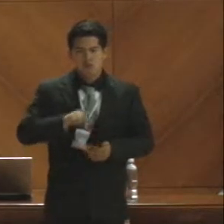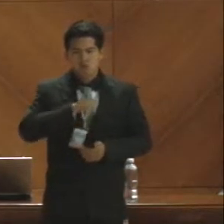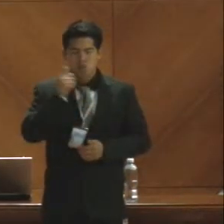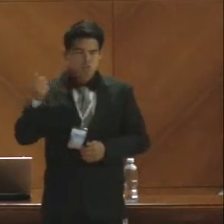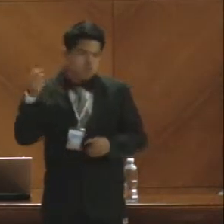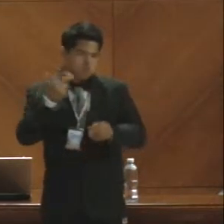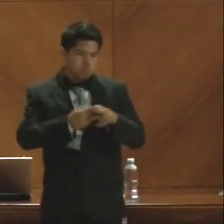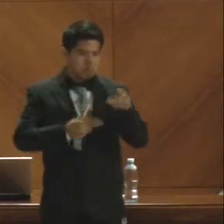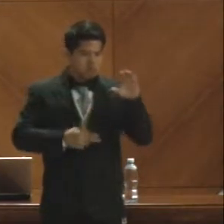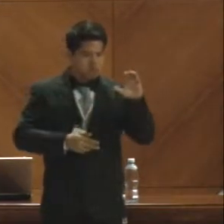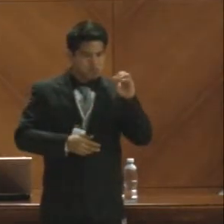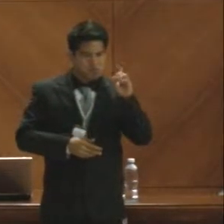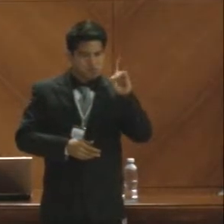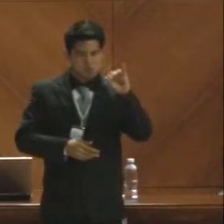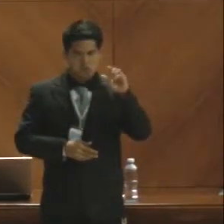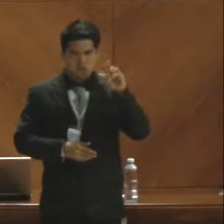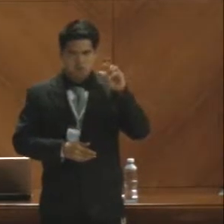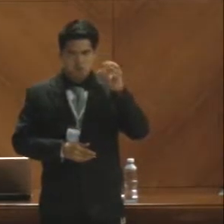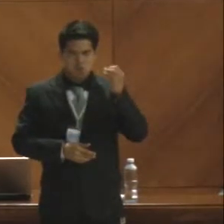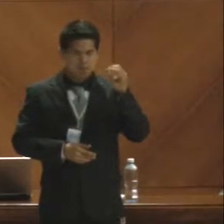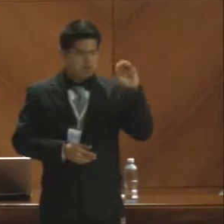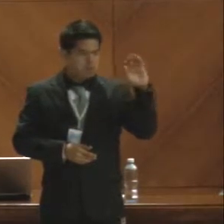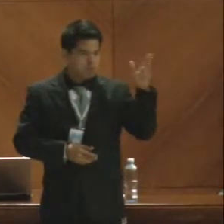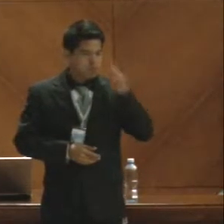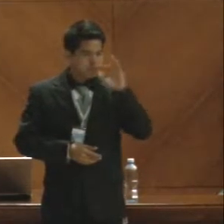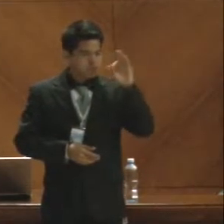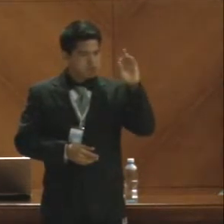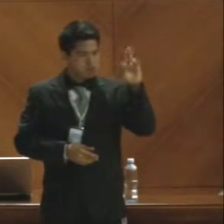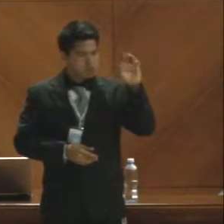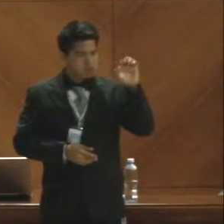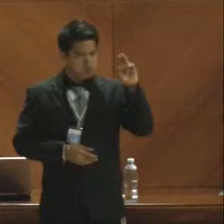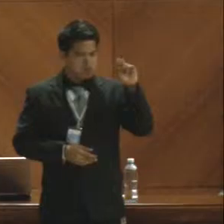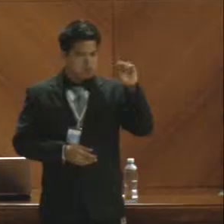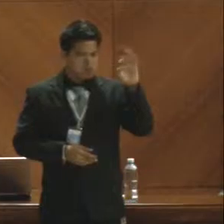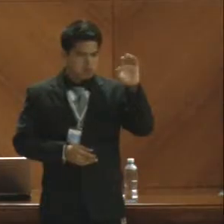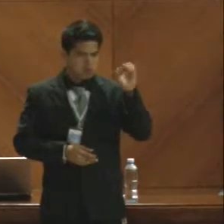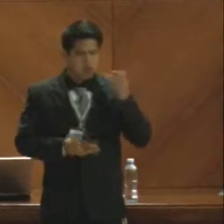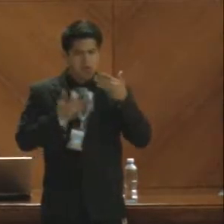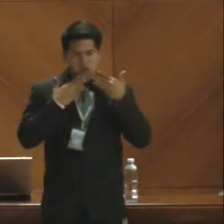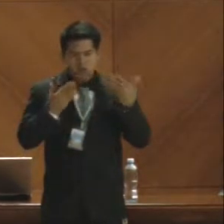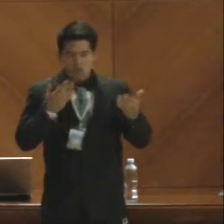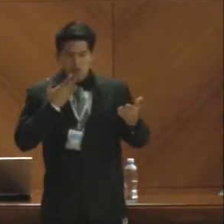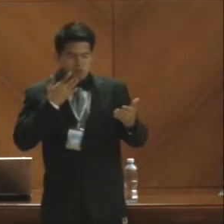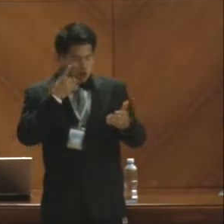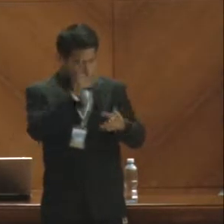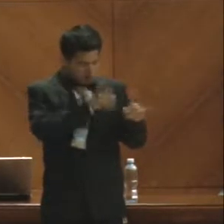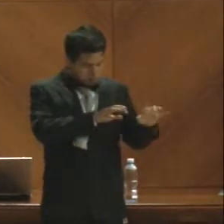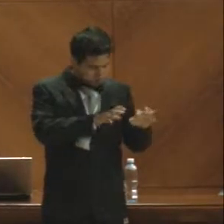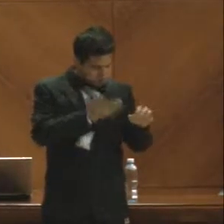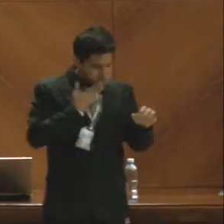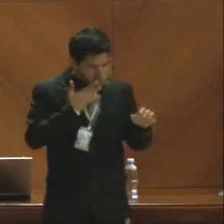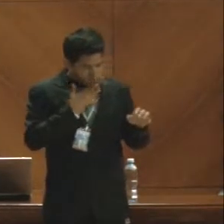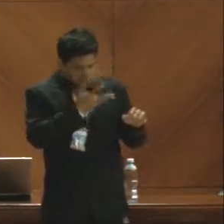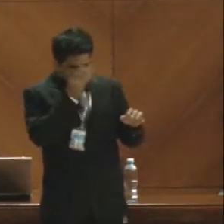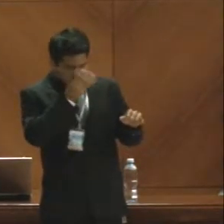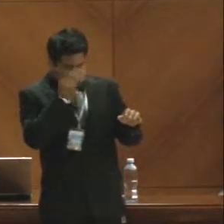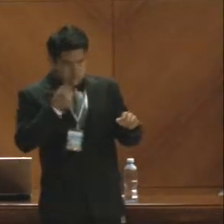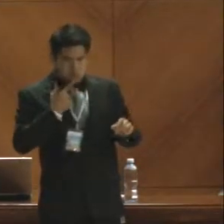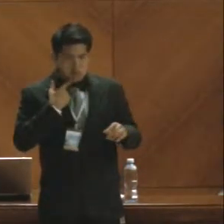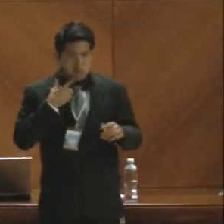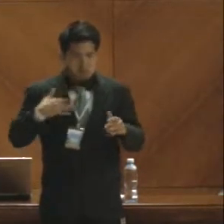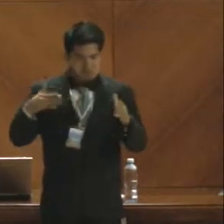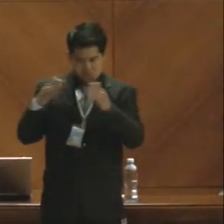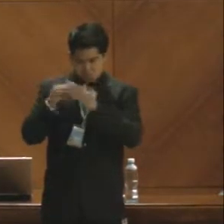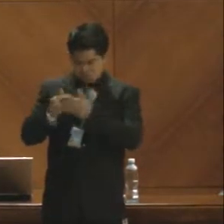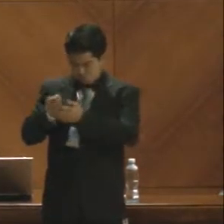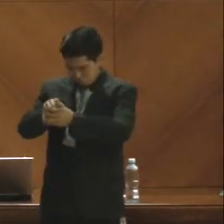código fuente es las instrucciones que me dice cómo funciona un sistema informático. Es como si yo tengo una casa, yo tengo los planos. Si